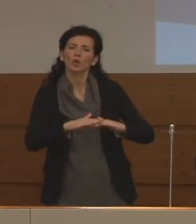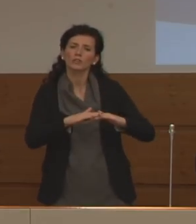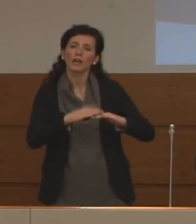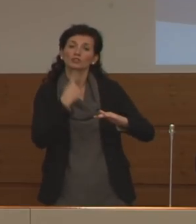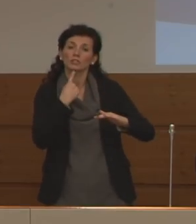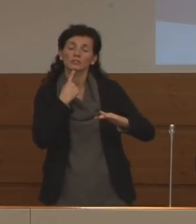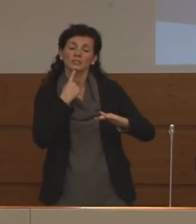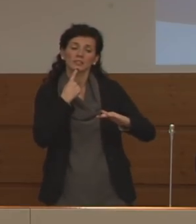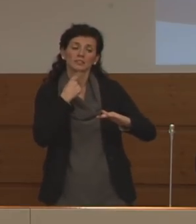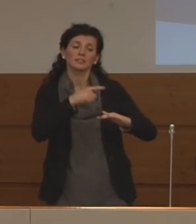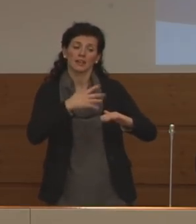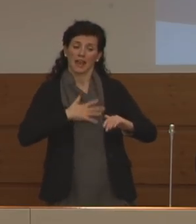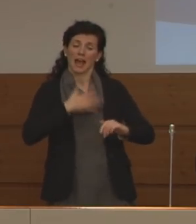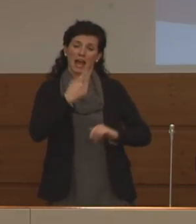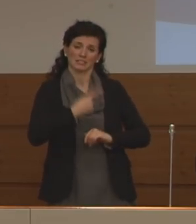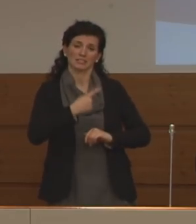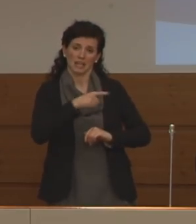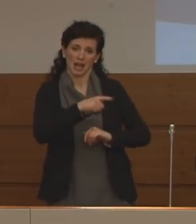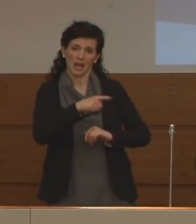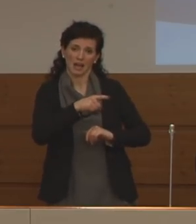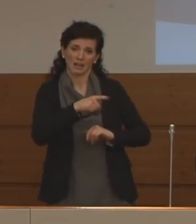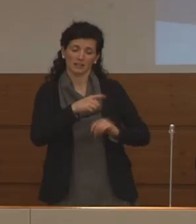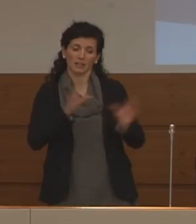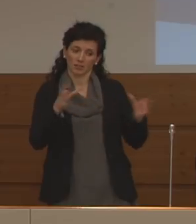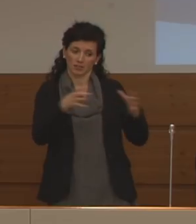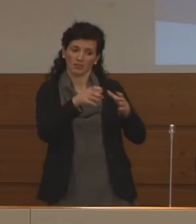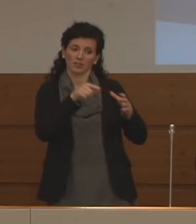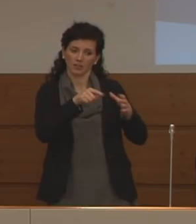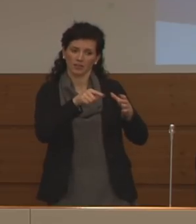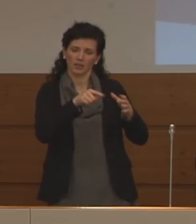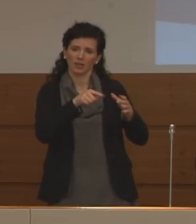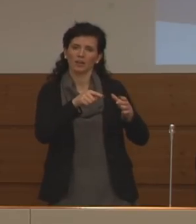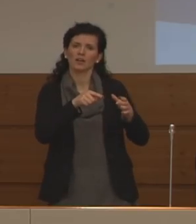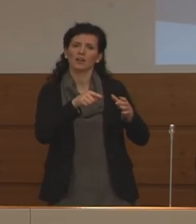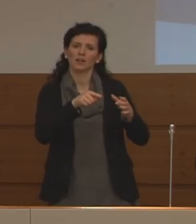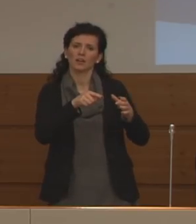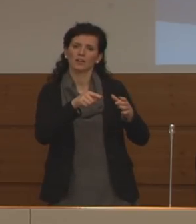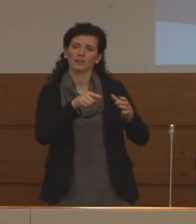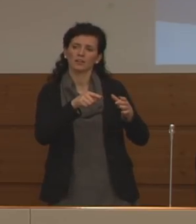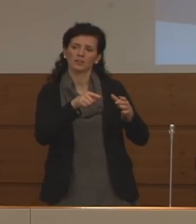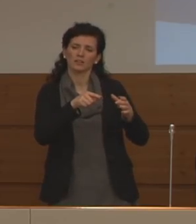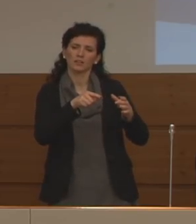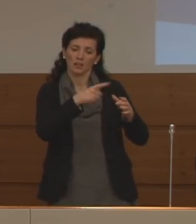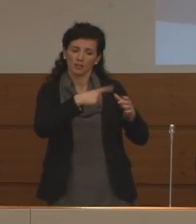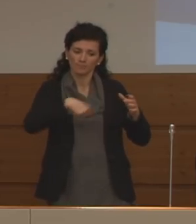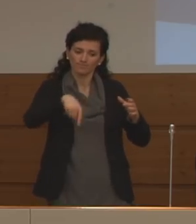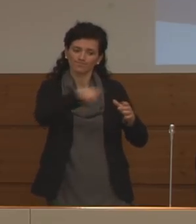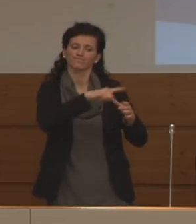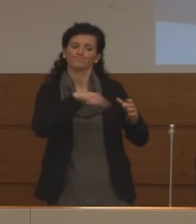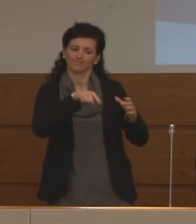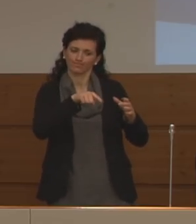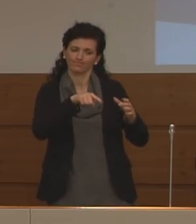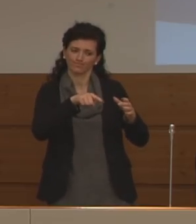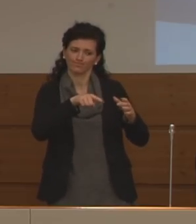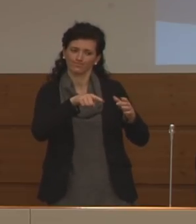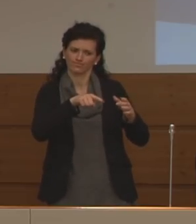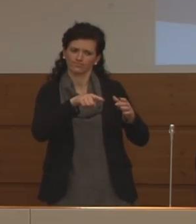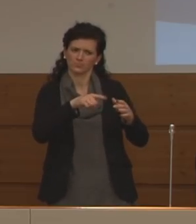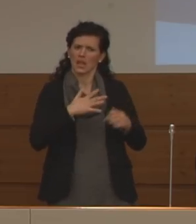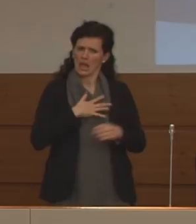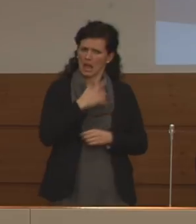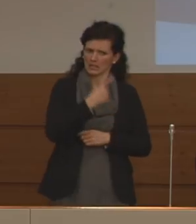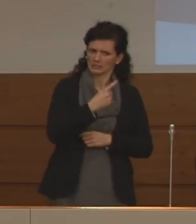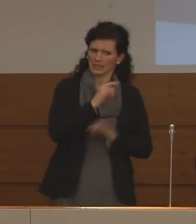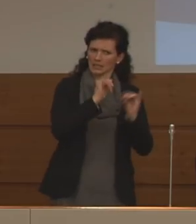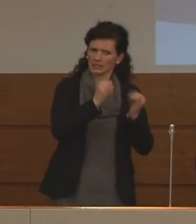anziani non trascurando però il ruolo che possono giocare i soggetti più